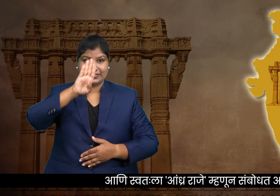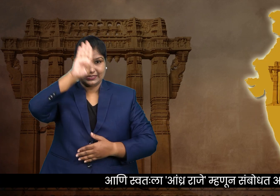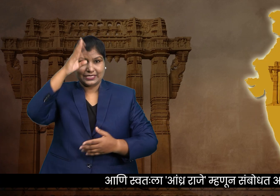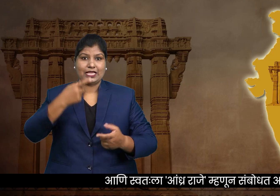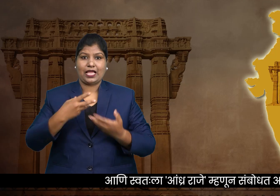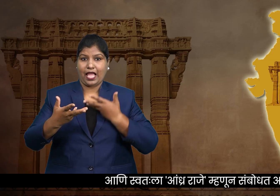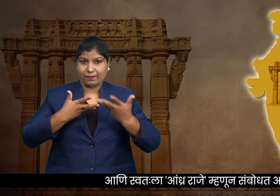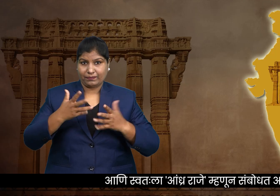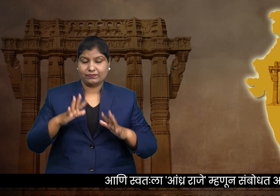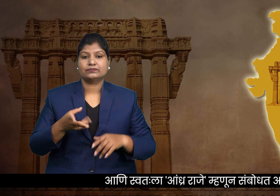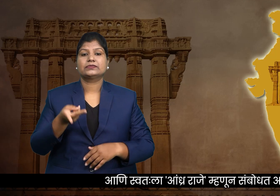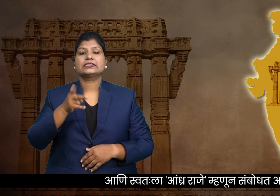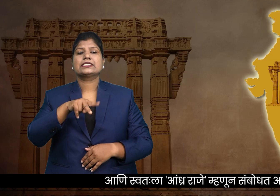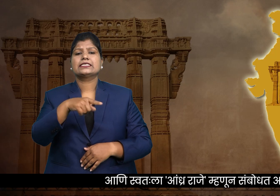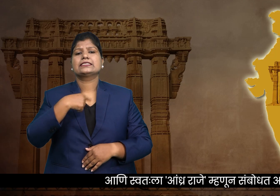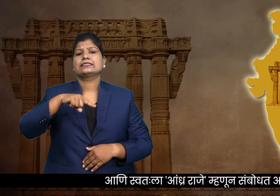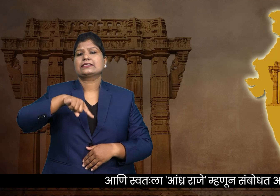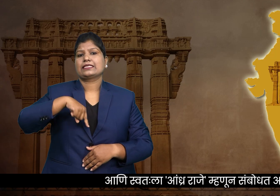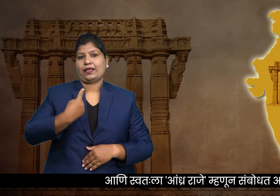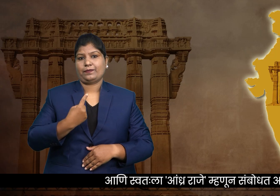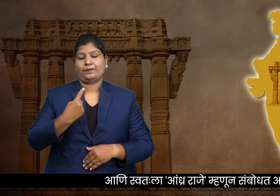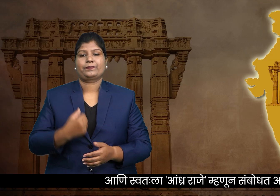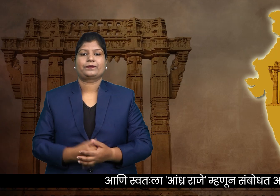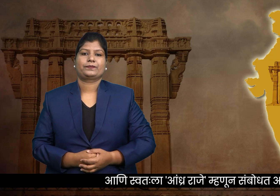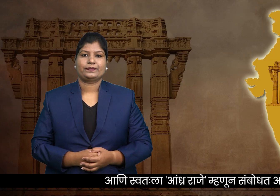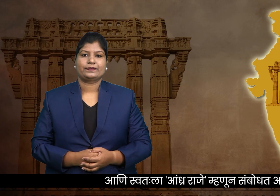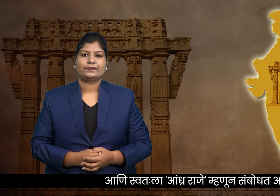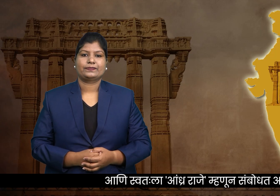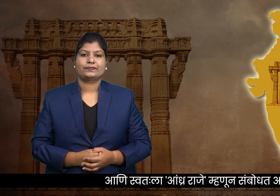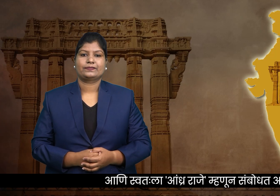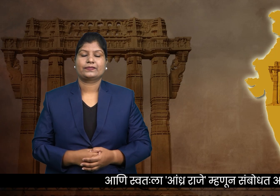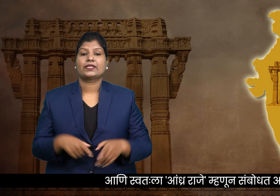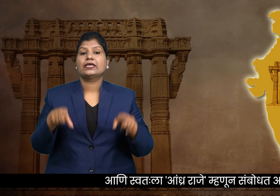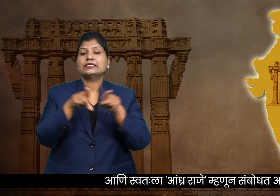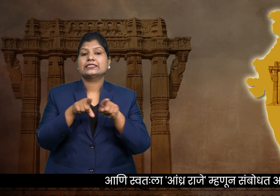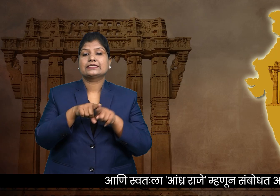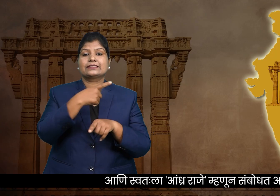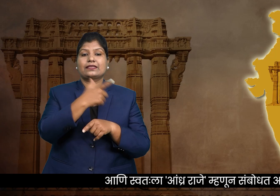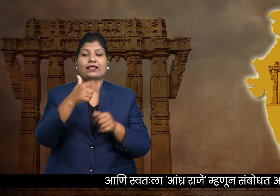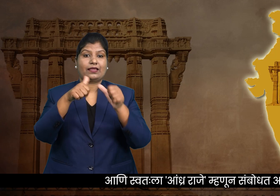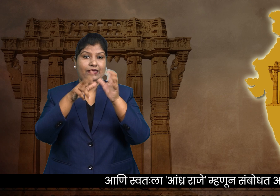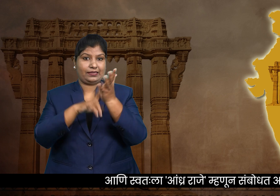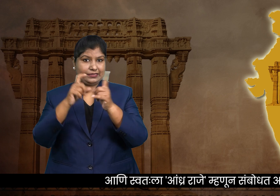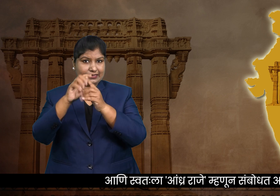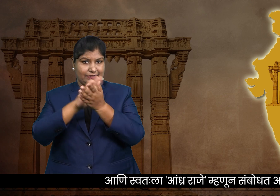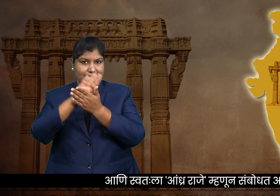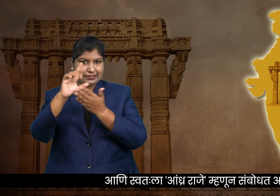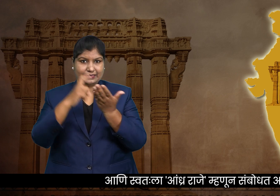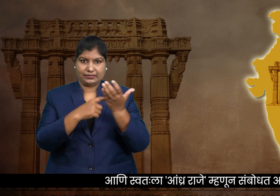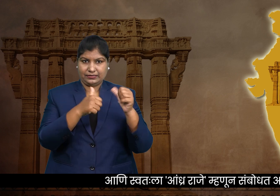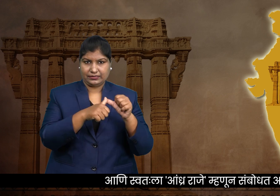स्वतःला आंध्र राजे म्हणून संबोधत असत.